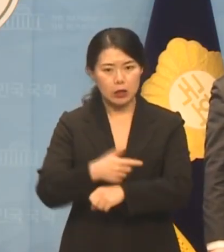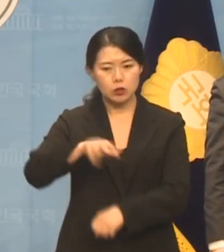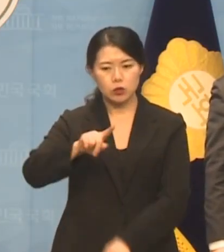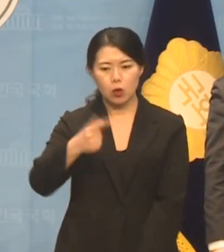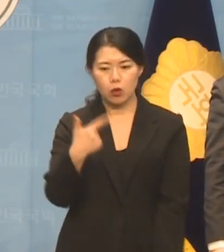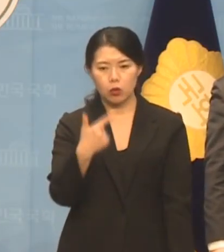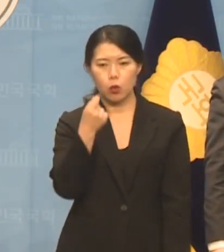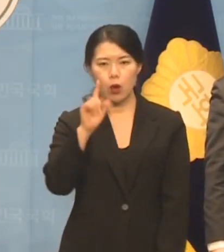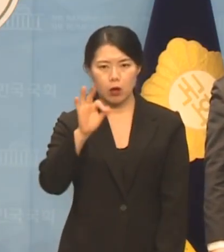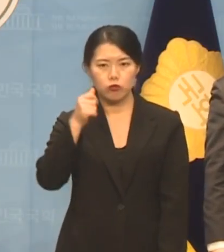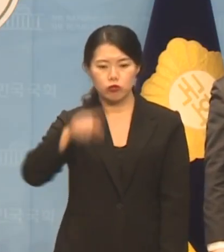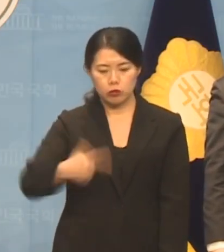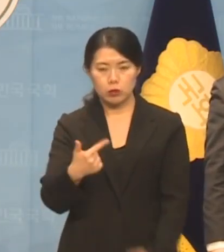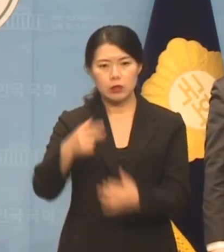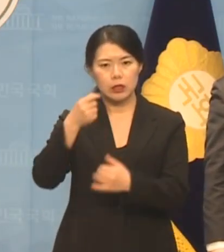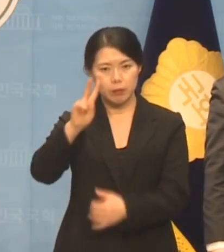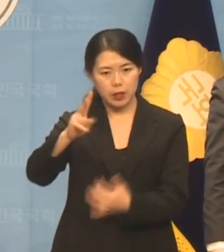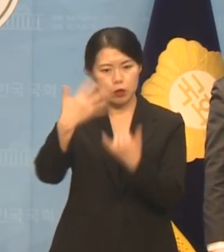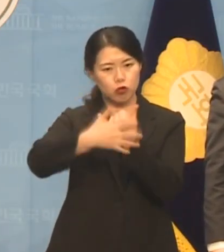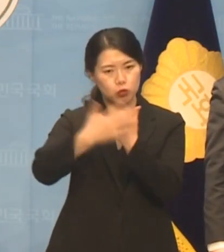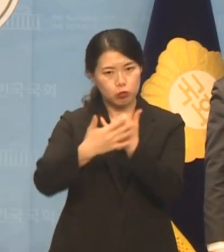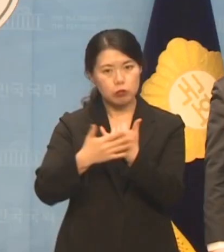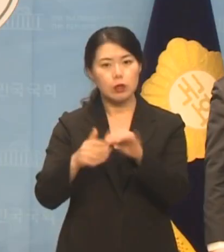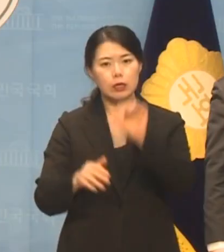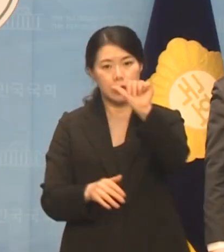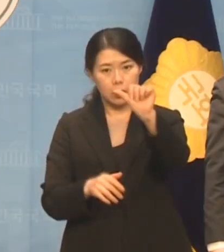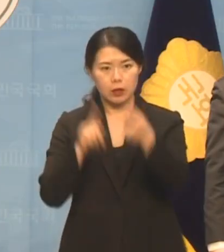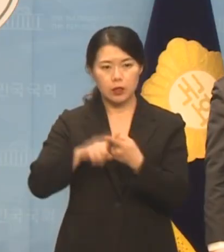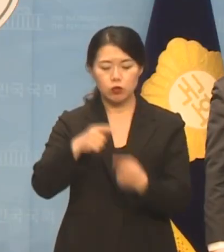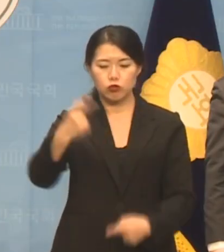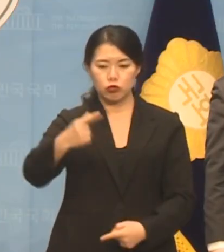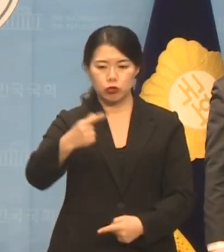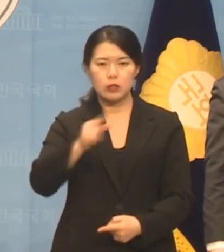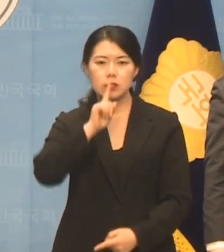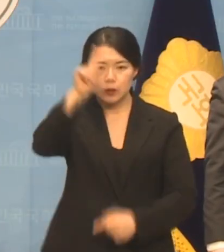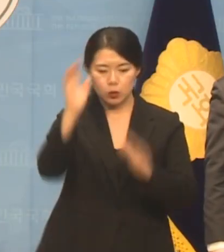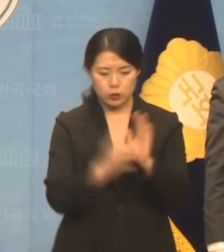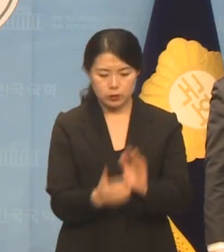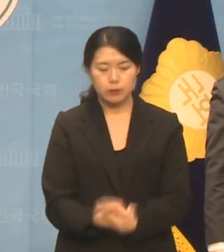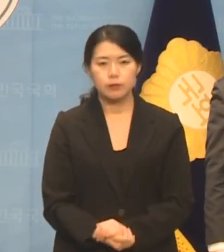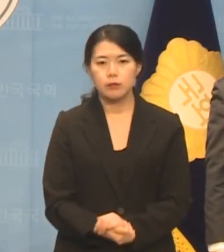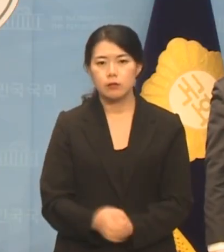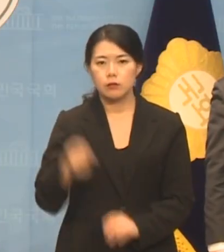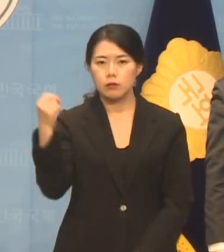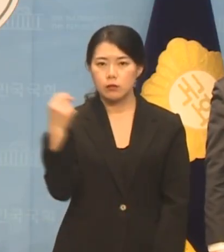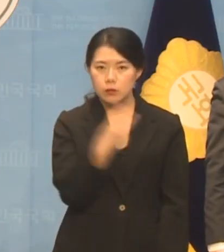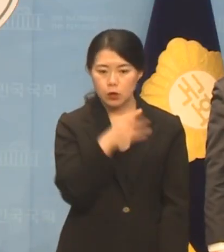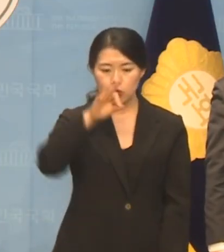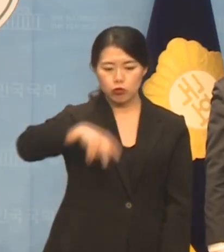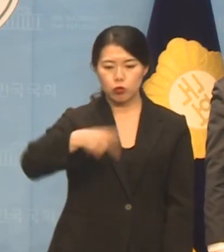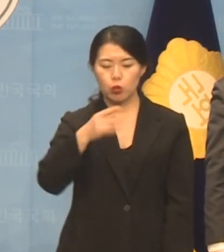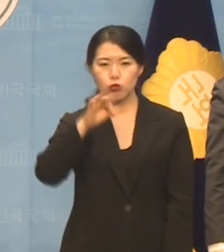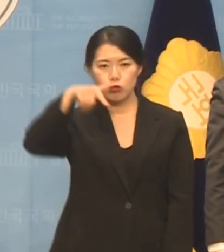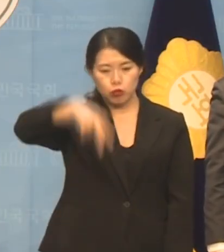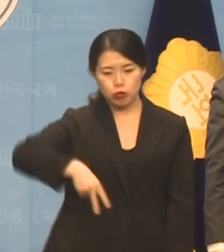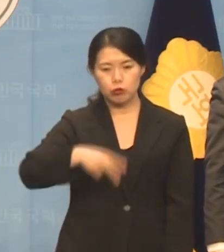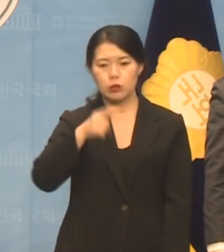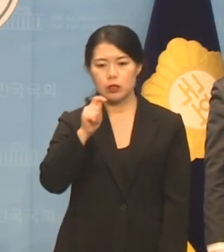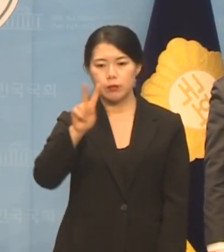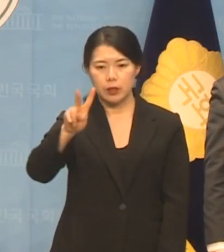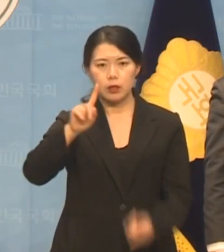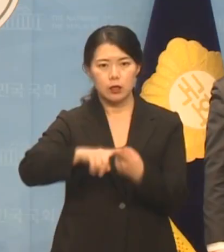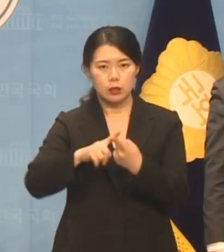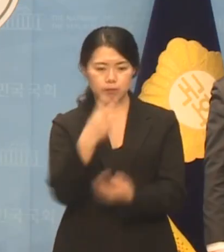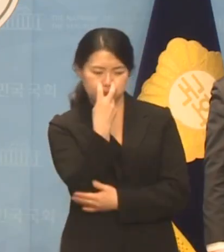한수 등 유튜브 채널 5건에 대해 구글 측에 신고 조치하였습니다. 아울러 유동규 TV에 대해서도